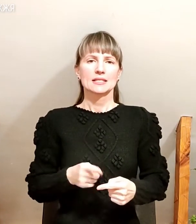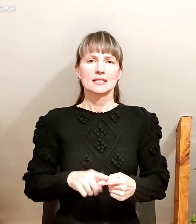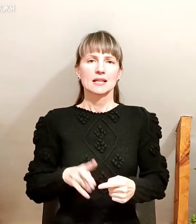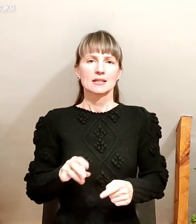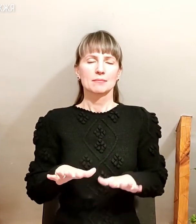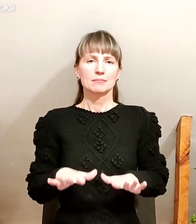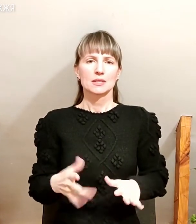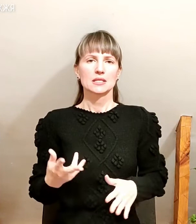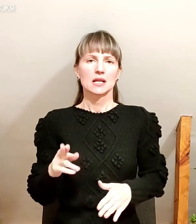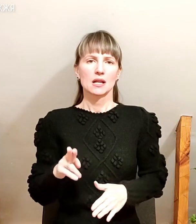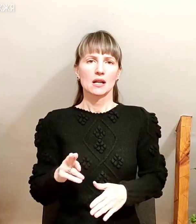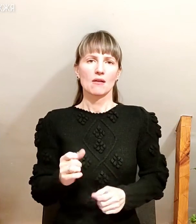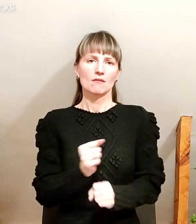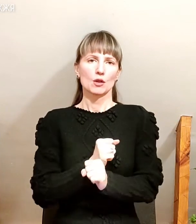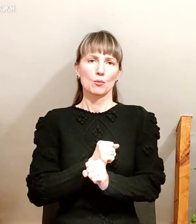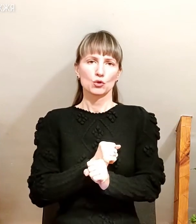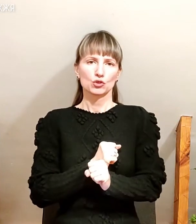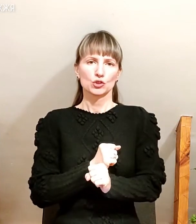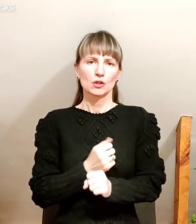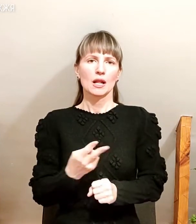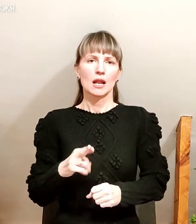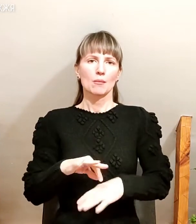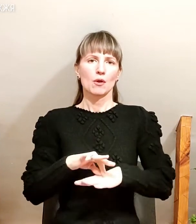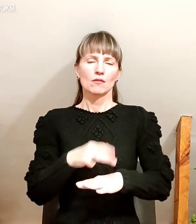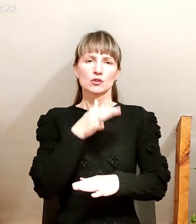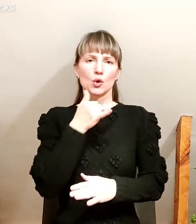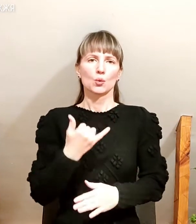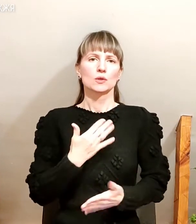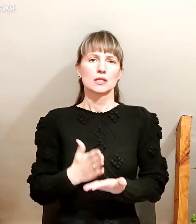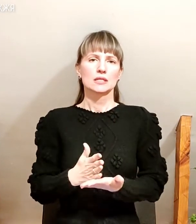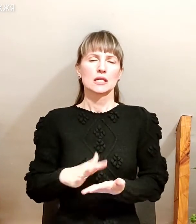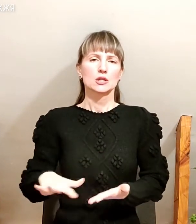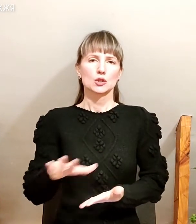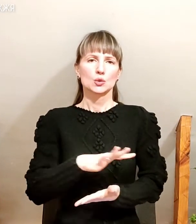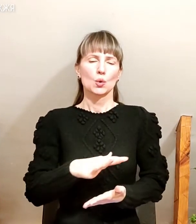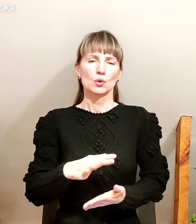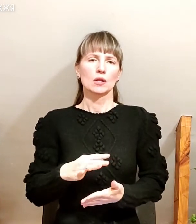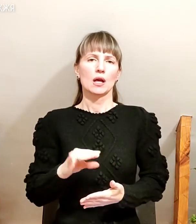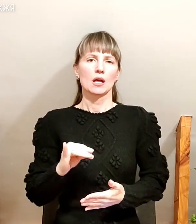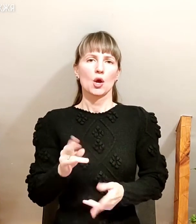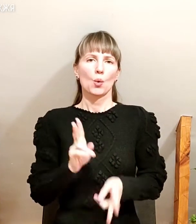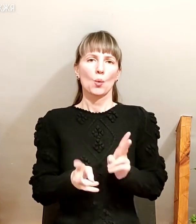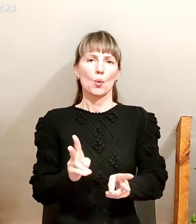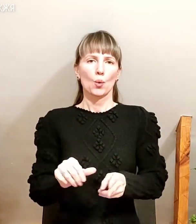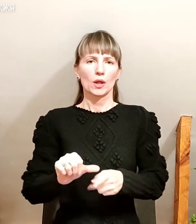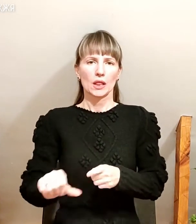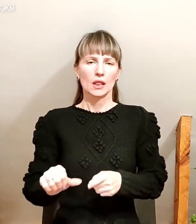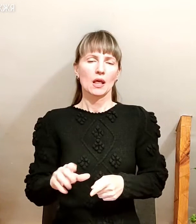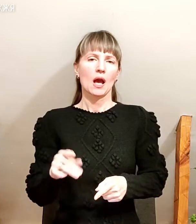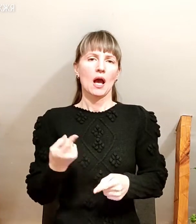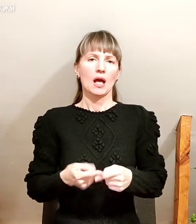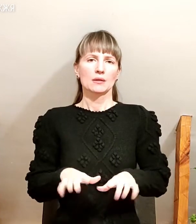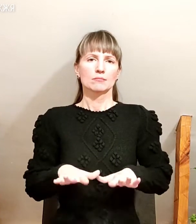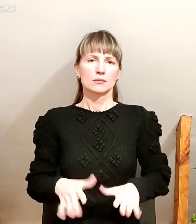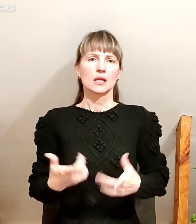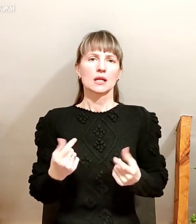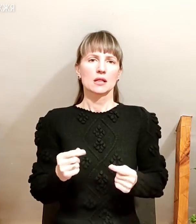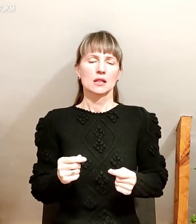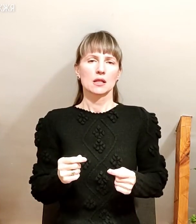для відпочинку, тобто для проведення часу у нас є загальні зони, лаунж та кухня, а це саме місце, де гості відпочивають та сплять. Тобто